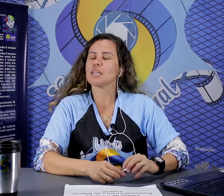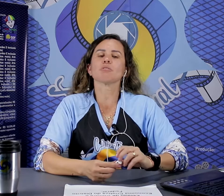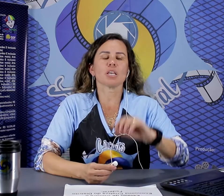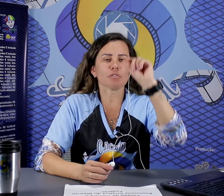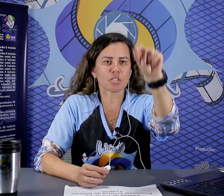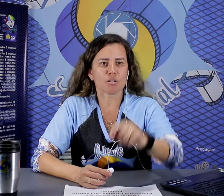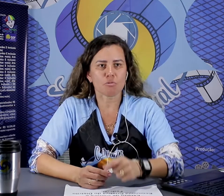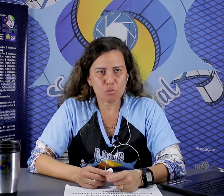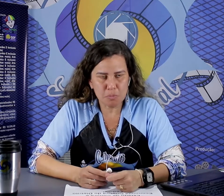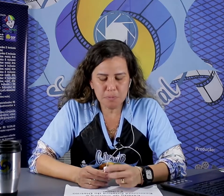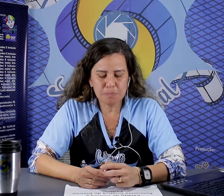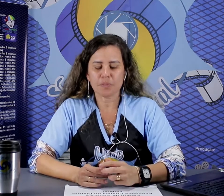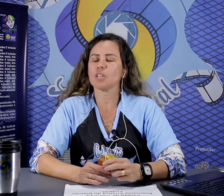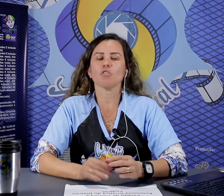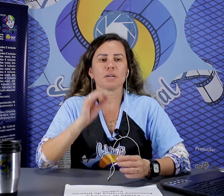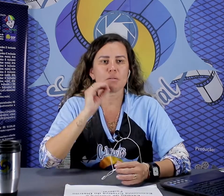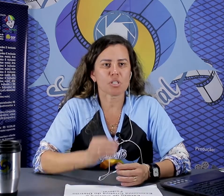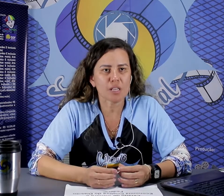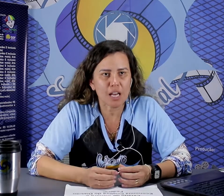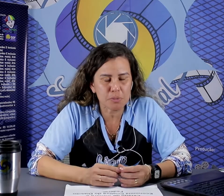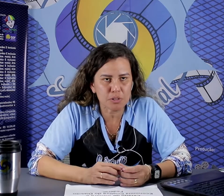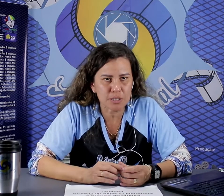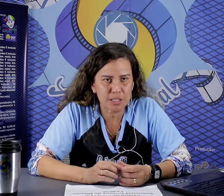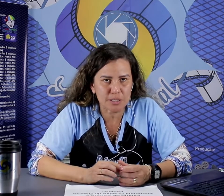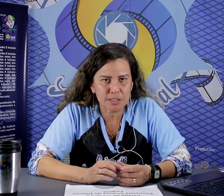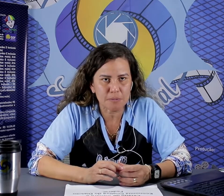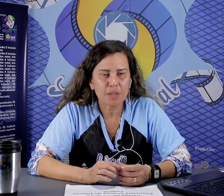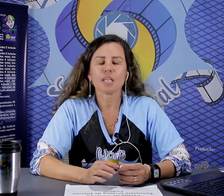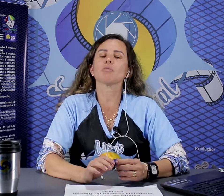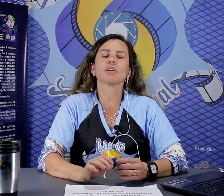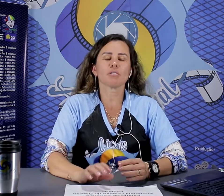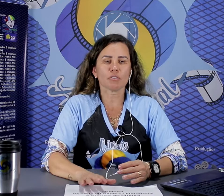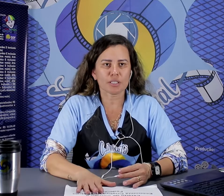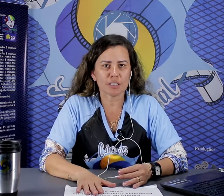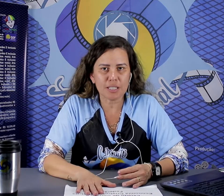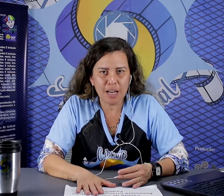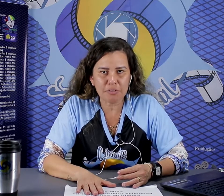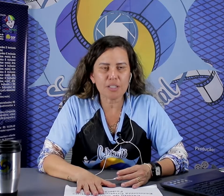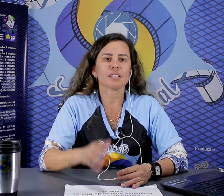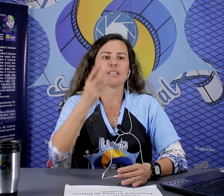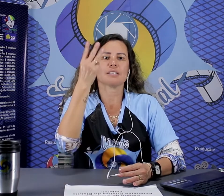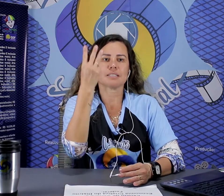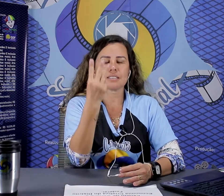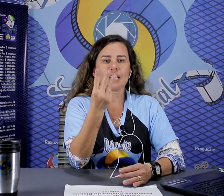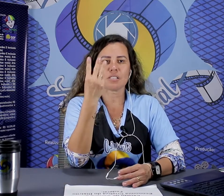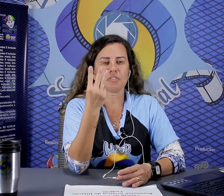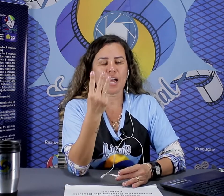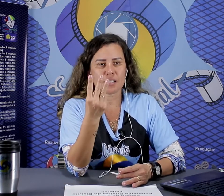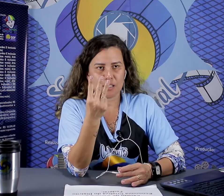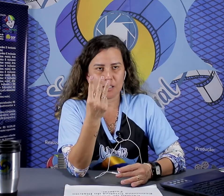sei que vocês têm um grupo e eu vou passar uma atividade para vocês. Eu quero que vocês gravem 3 frases para